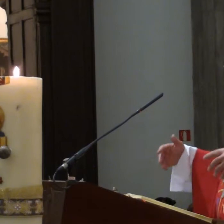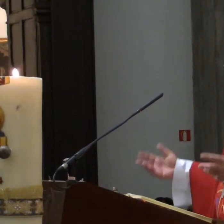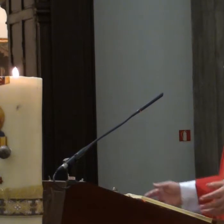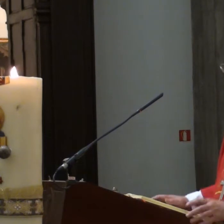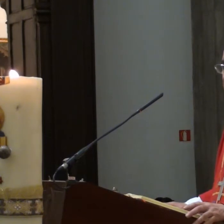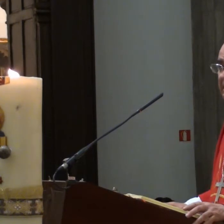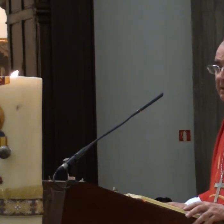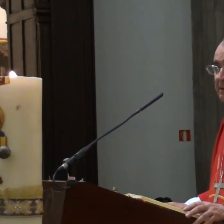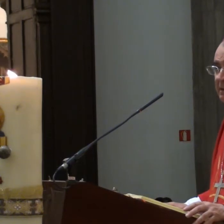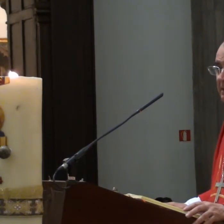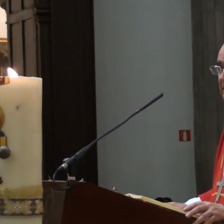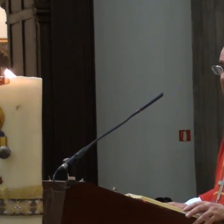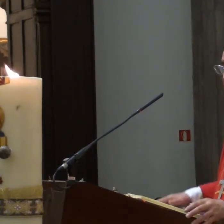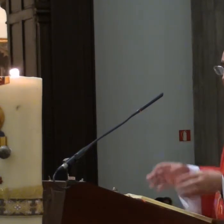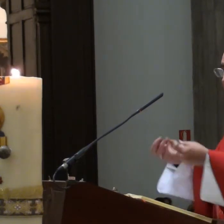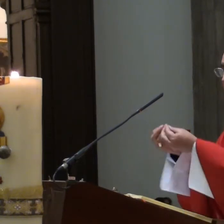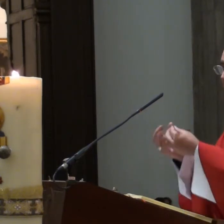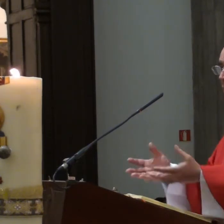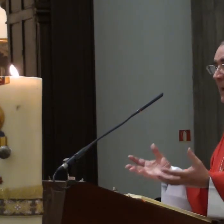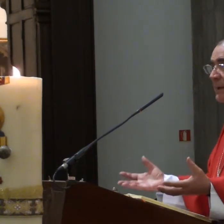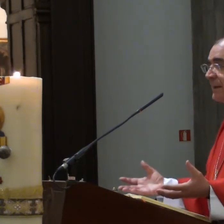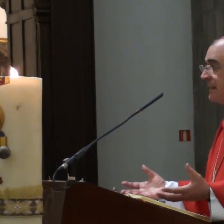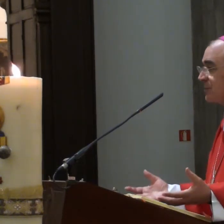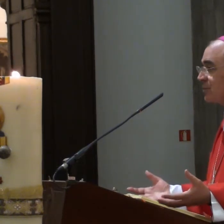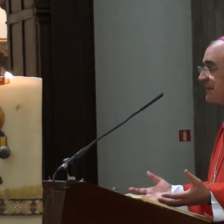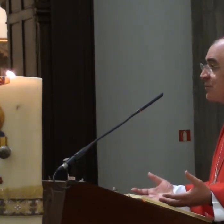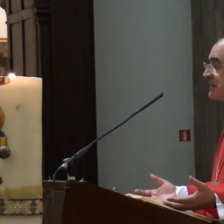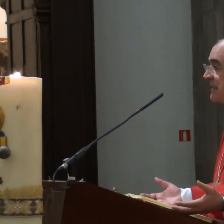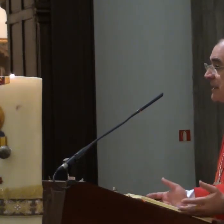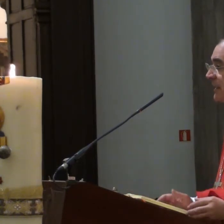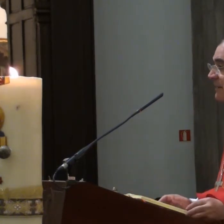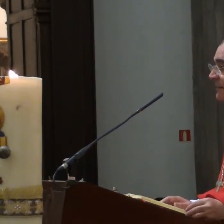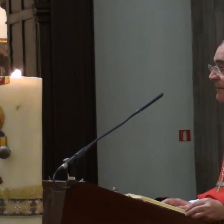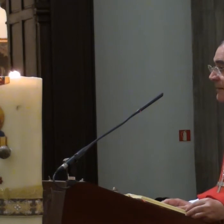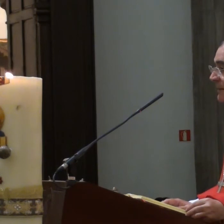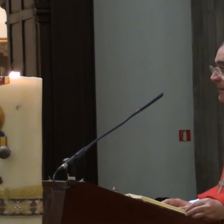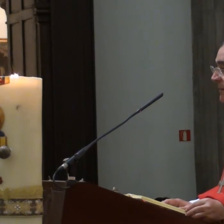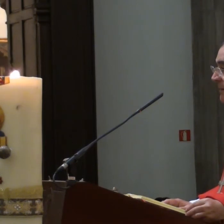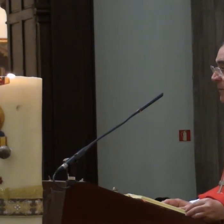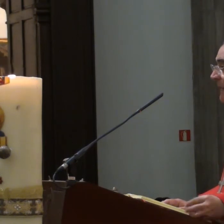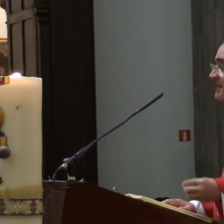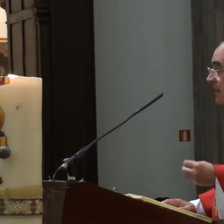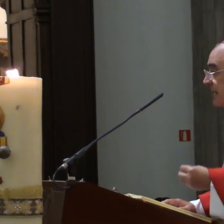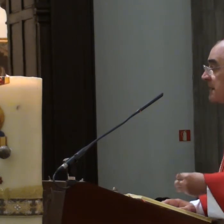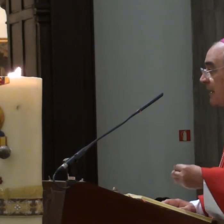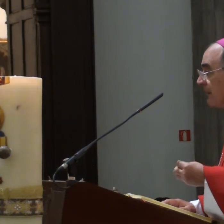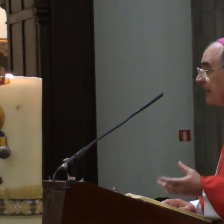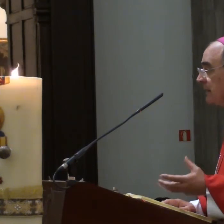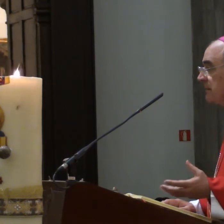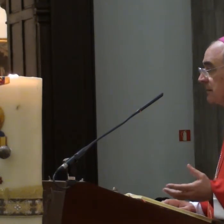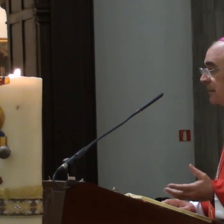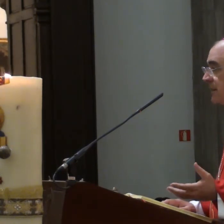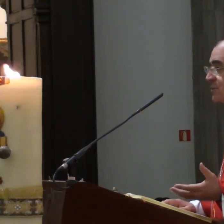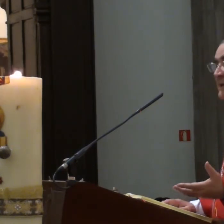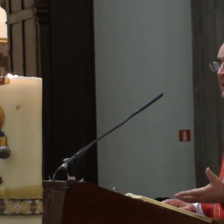y así sucesivamente la misma naturaleza de las cosas nos indica Cuál es el bien